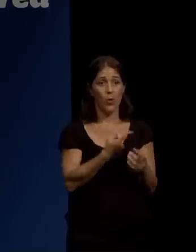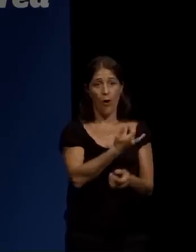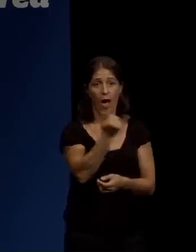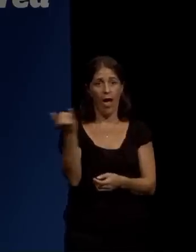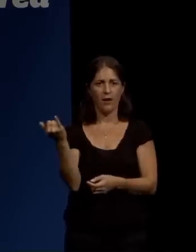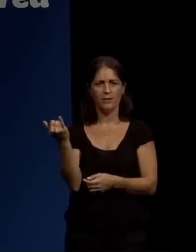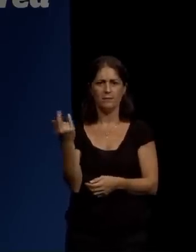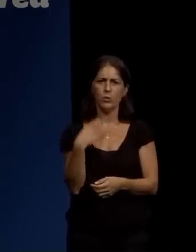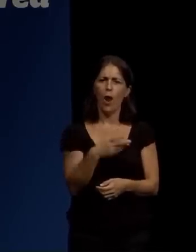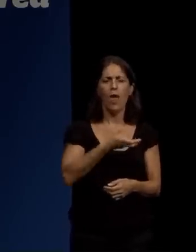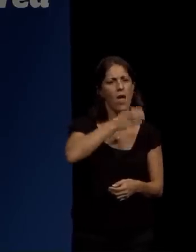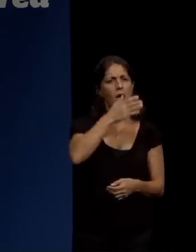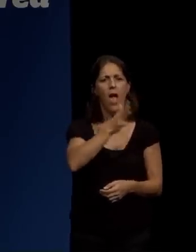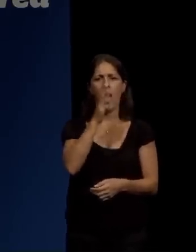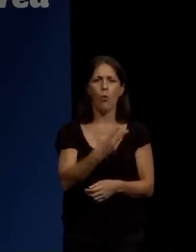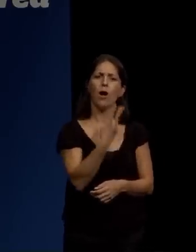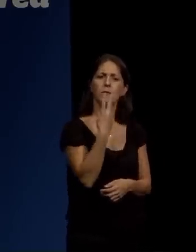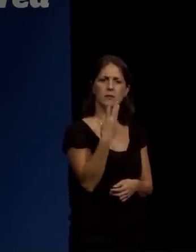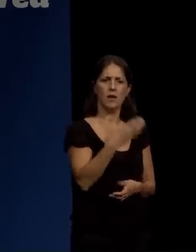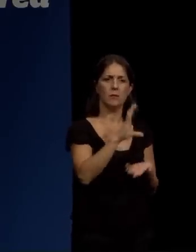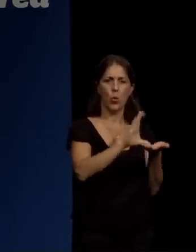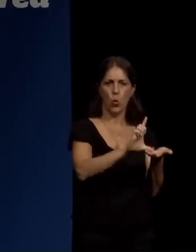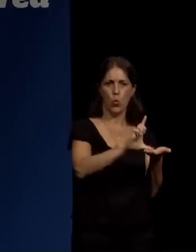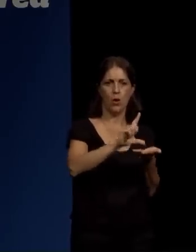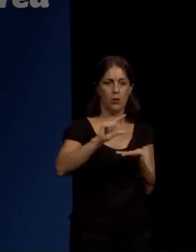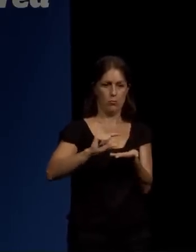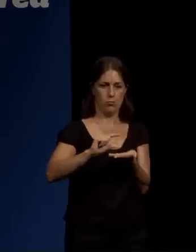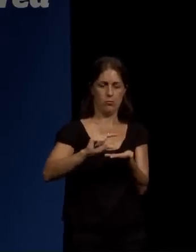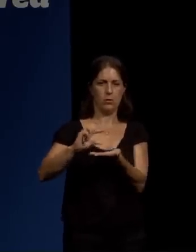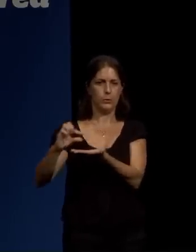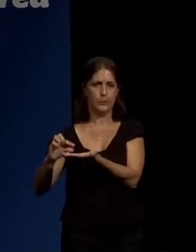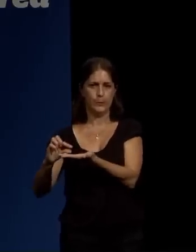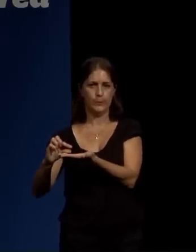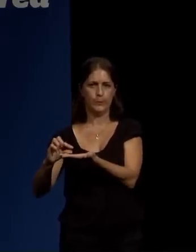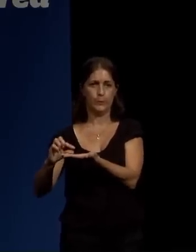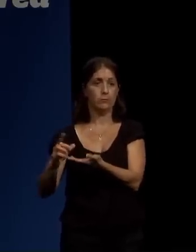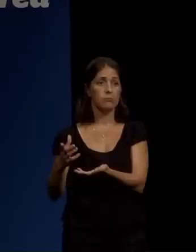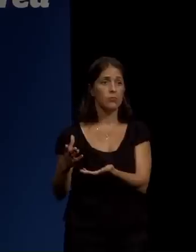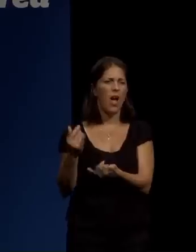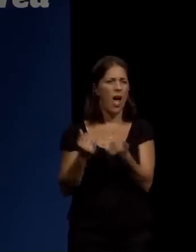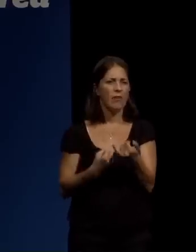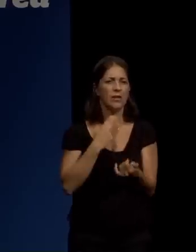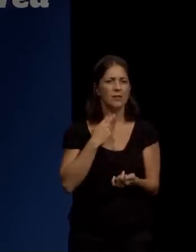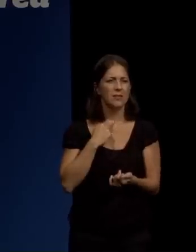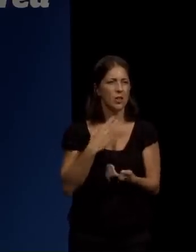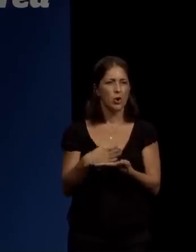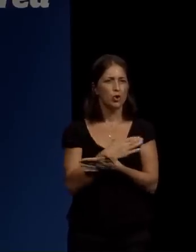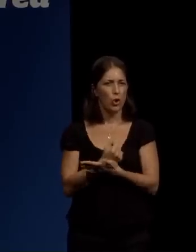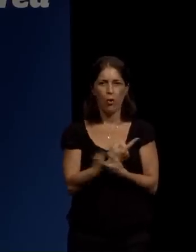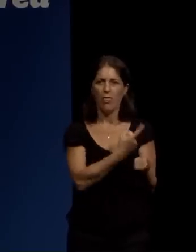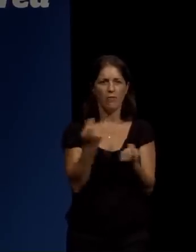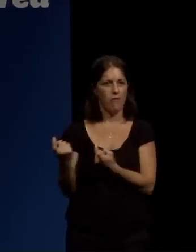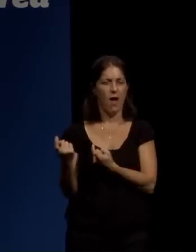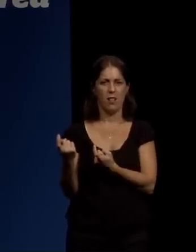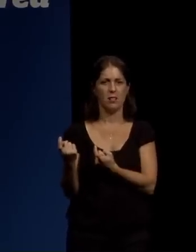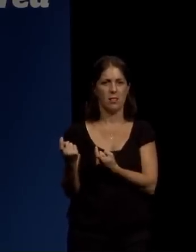con 3 vasiños de auga, un cheo, outro mediado e outro case baleiro. Todo o mundo ten a mesma sede, todo o mundo ten a mesma necesidade de